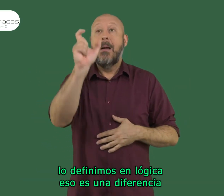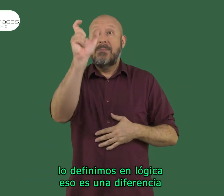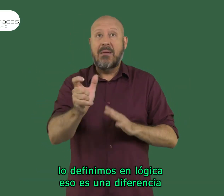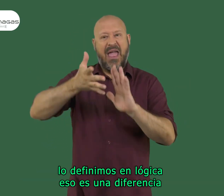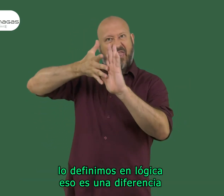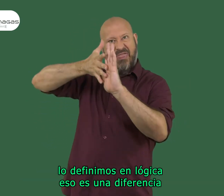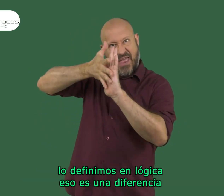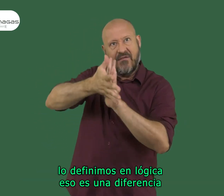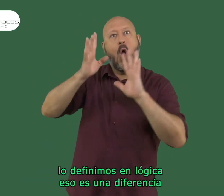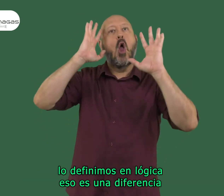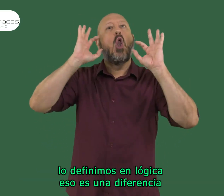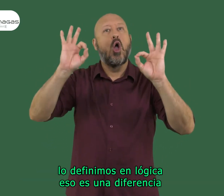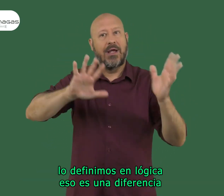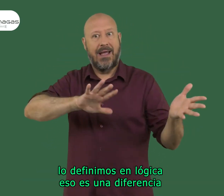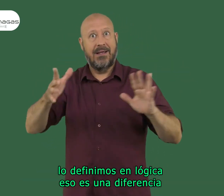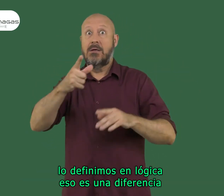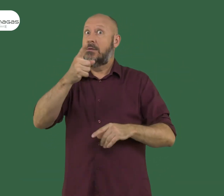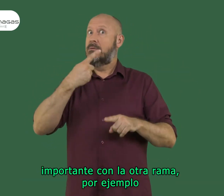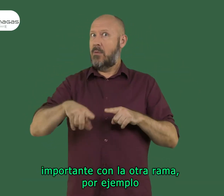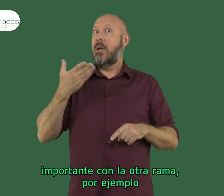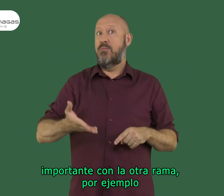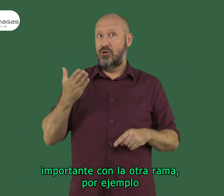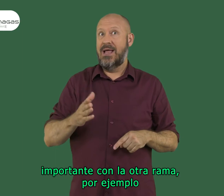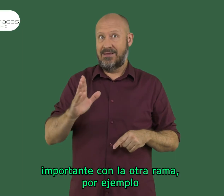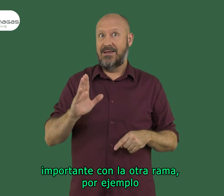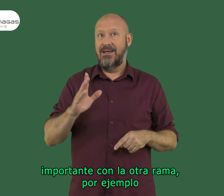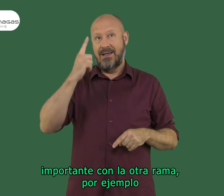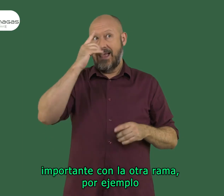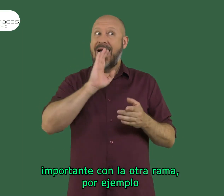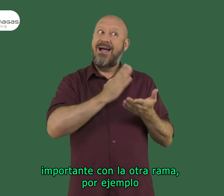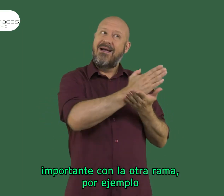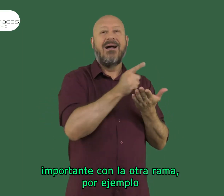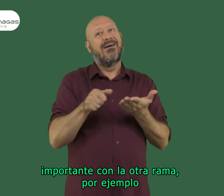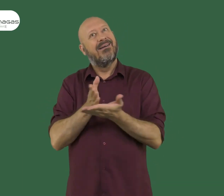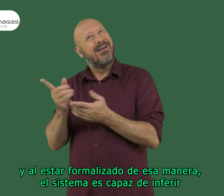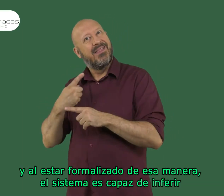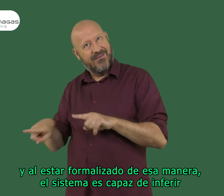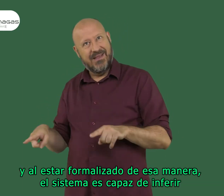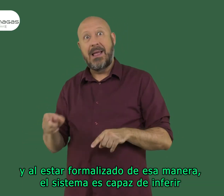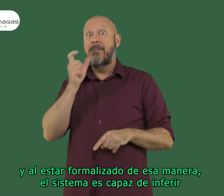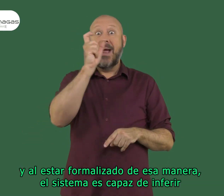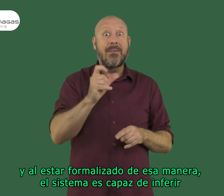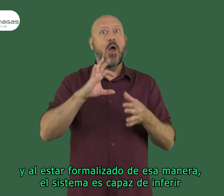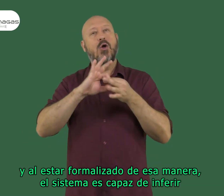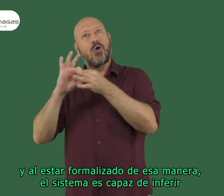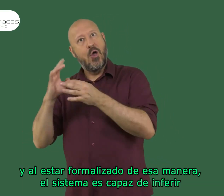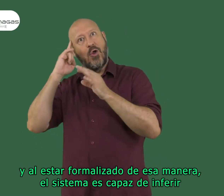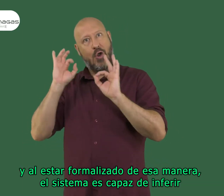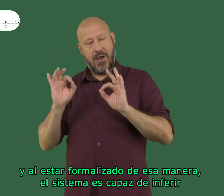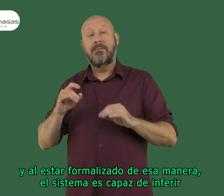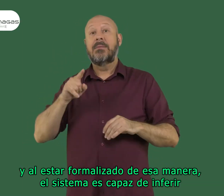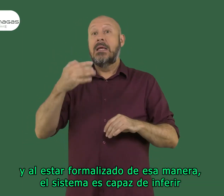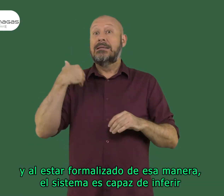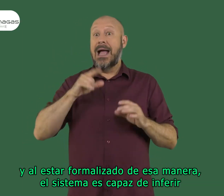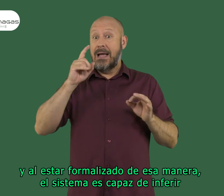lo definimos en lógica, eso es una diferencia importante con la otra rama, por ejemplo, y al estar formalizado